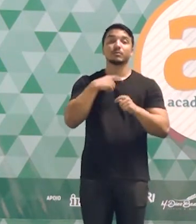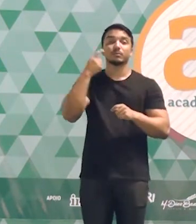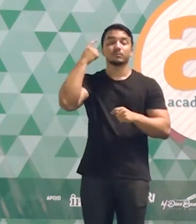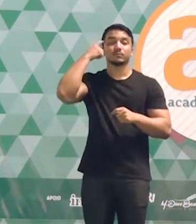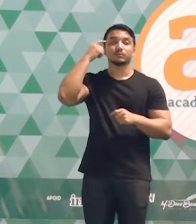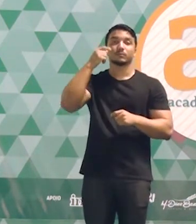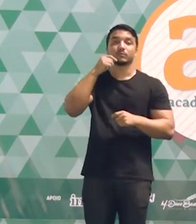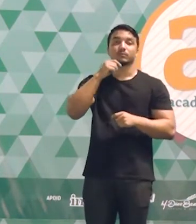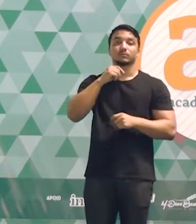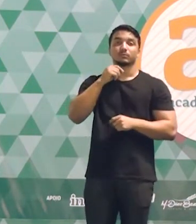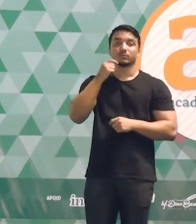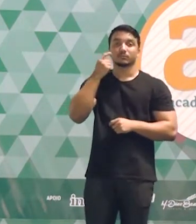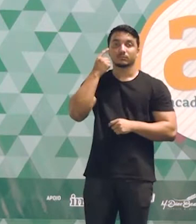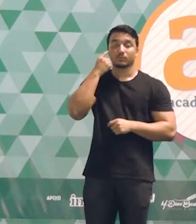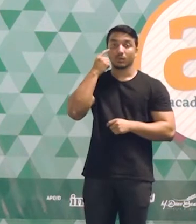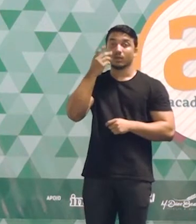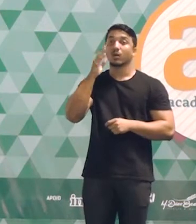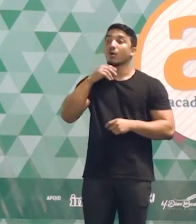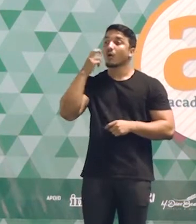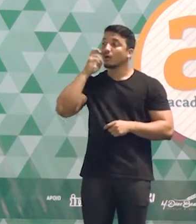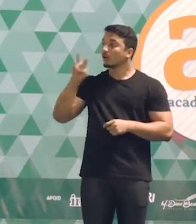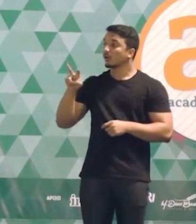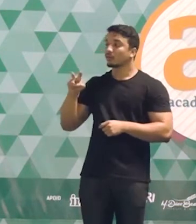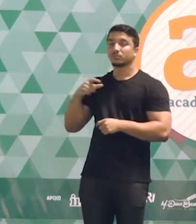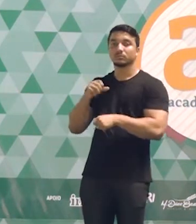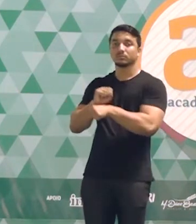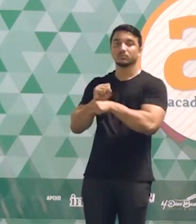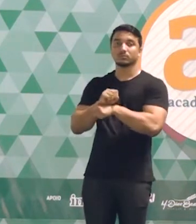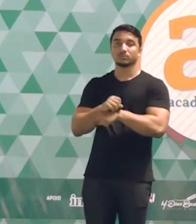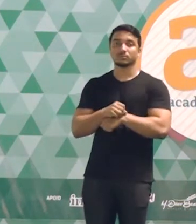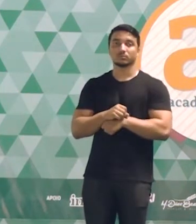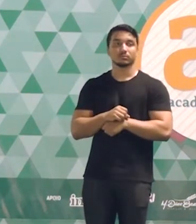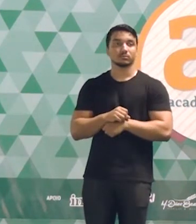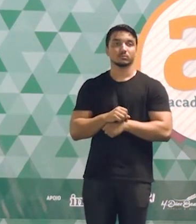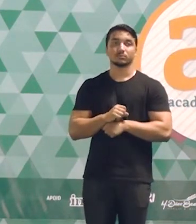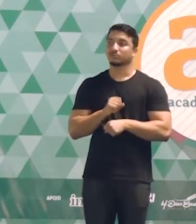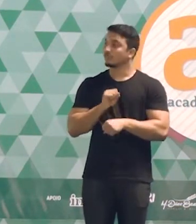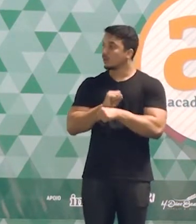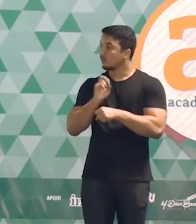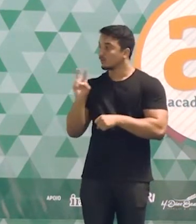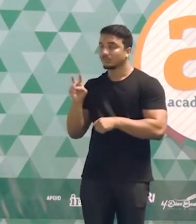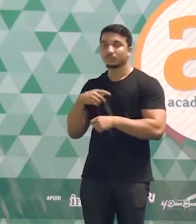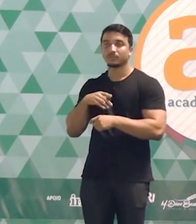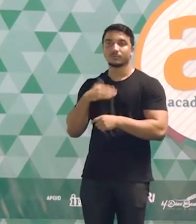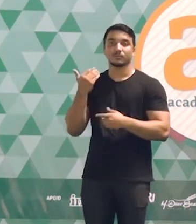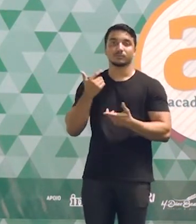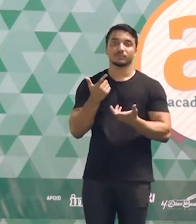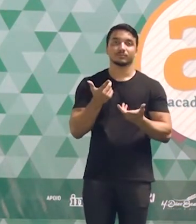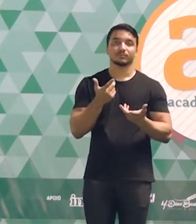tendem a fazer o que você diz. Então assim, ó, ei, olha o carro. O que a pessoa faz? Para e olha pro carro, aí morre.